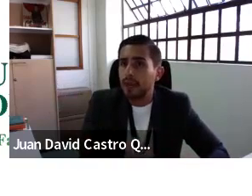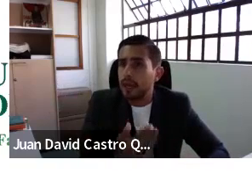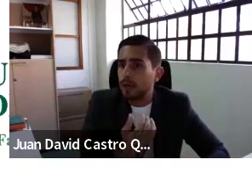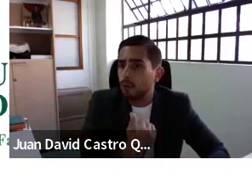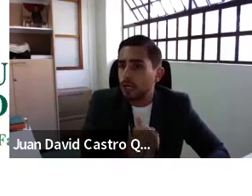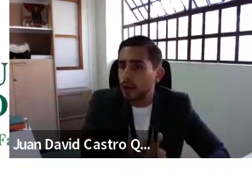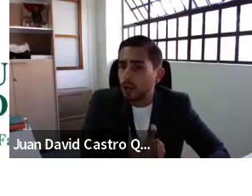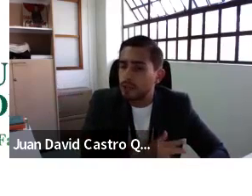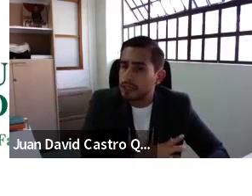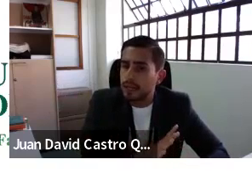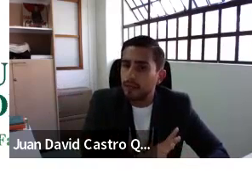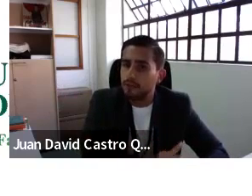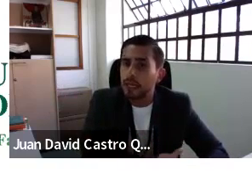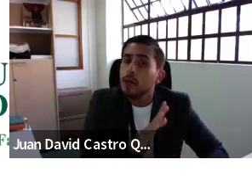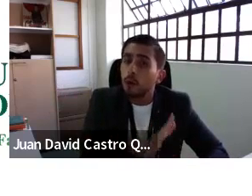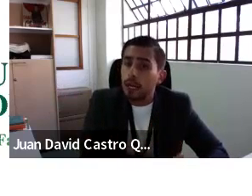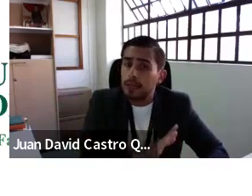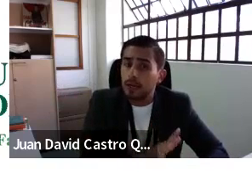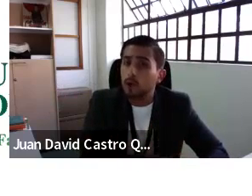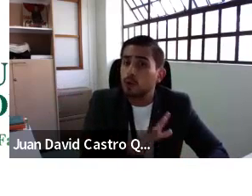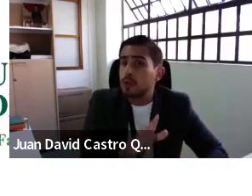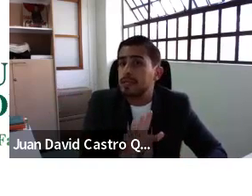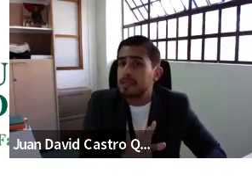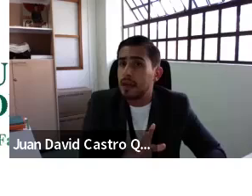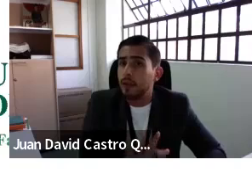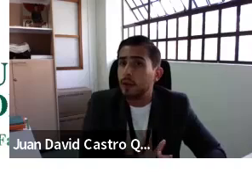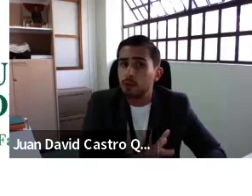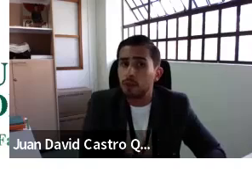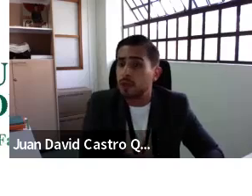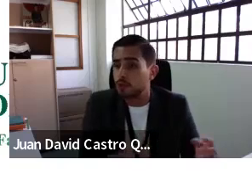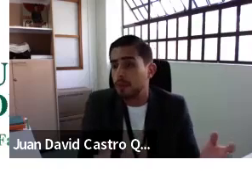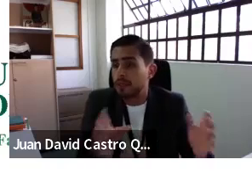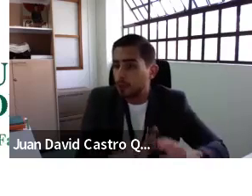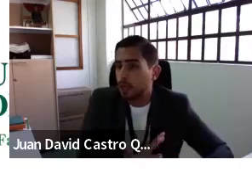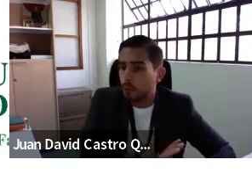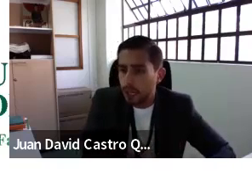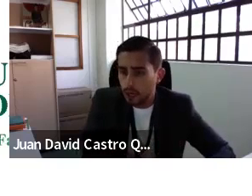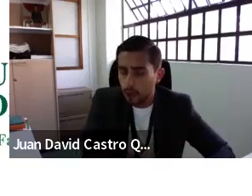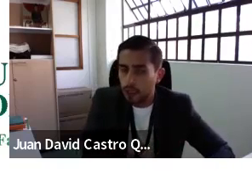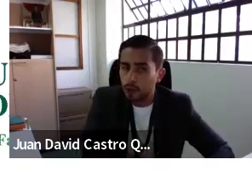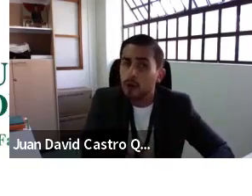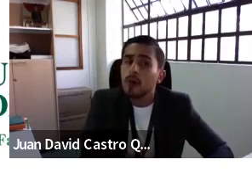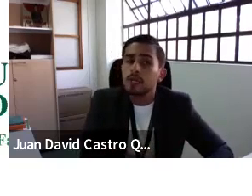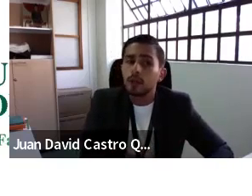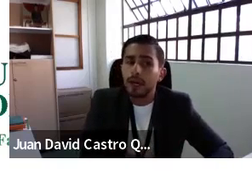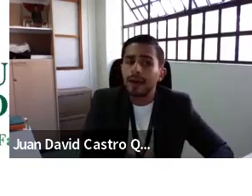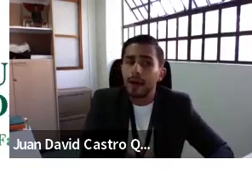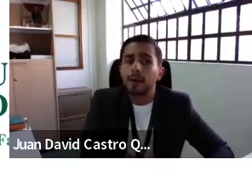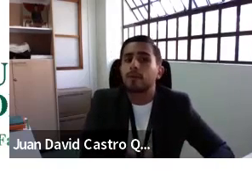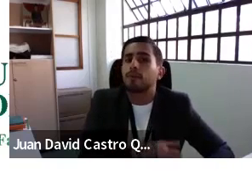el comunicador, entonces, es el que define cuál es el recurso o es que Ciencia Lama no hace un video solamente porque el comunicador lo dijo, sino que realmente el